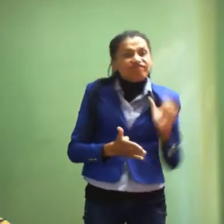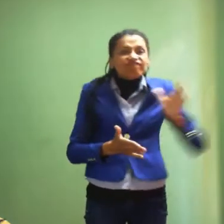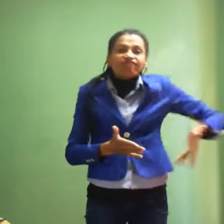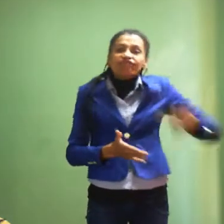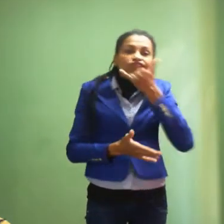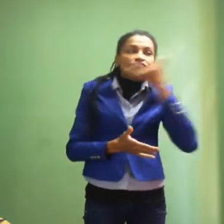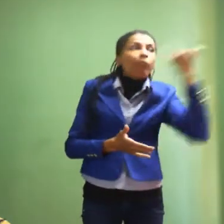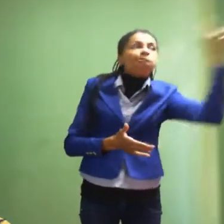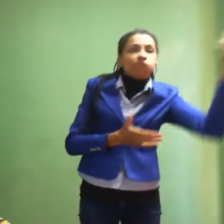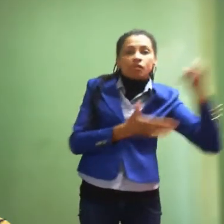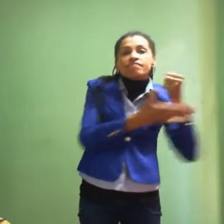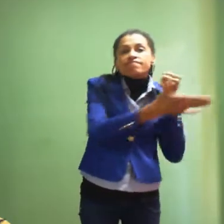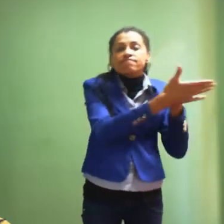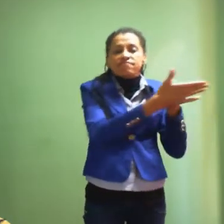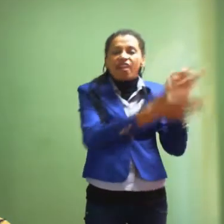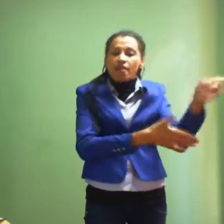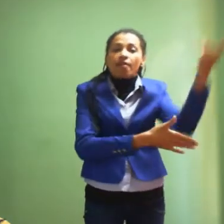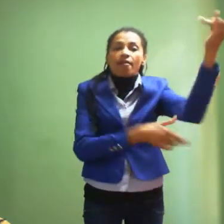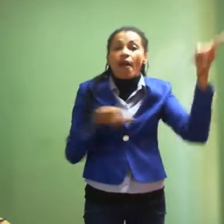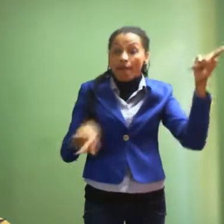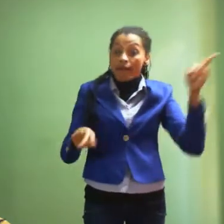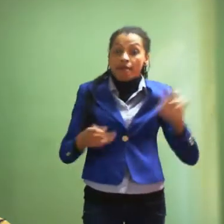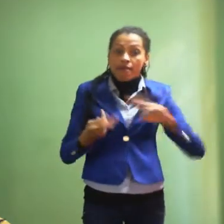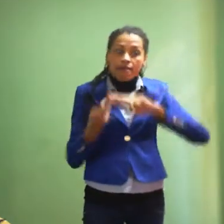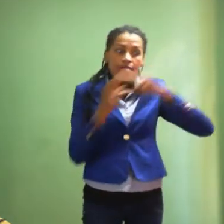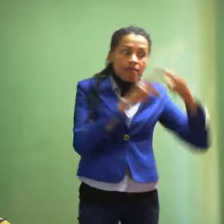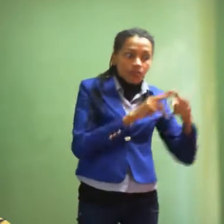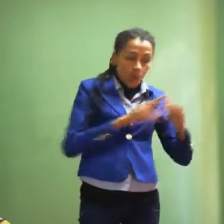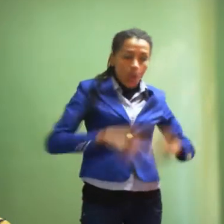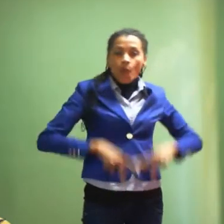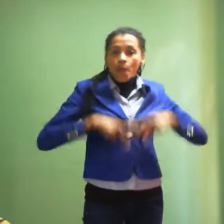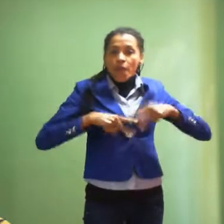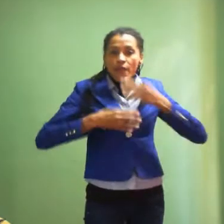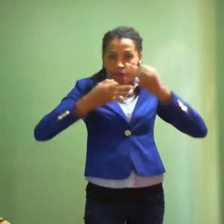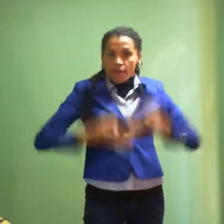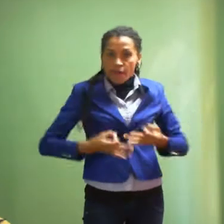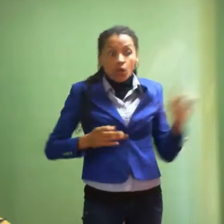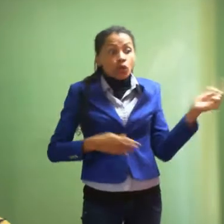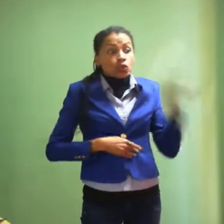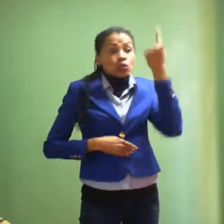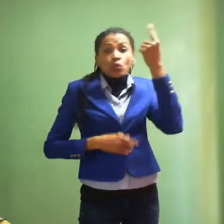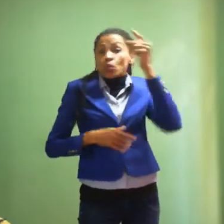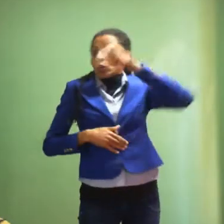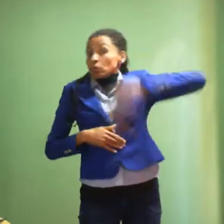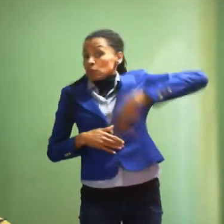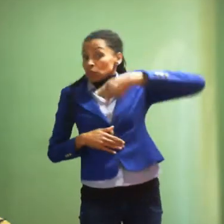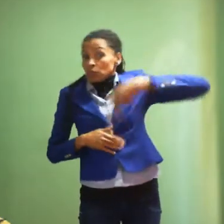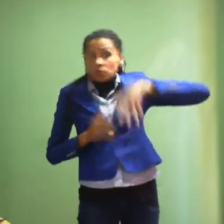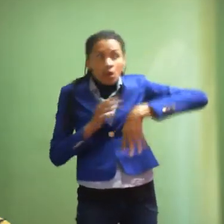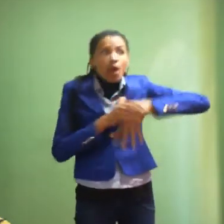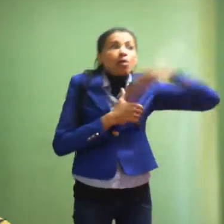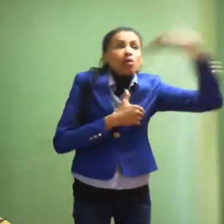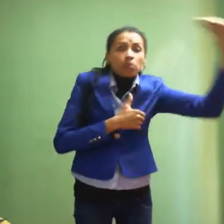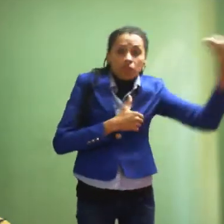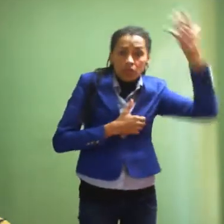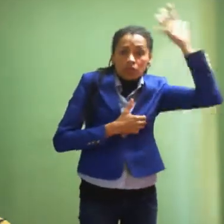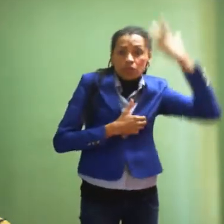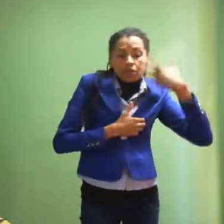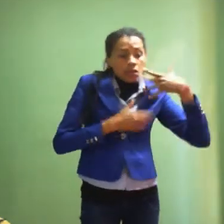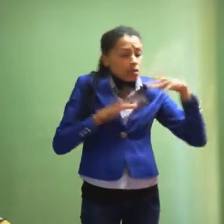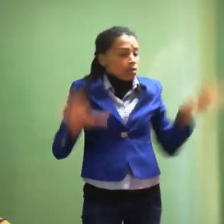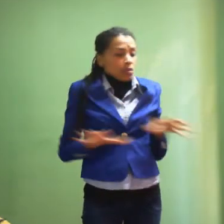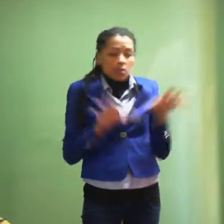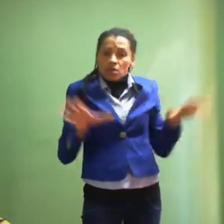lo que ocurrió, pero va a dar la posibilidad de ver que la lengua escrita no está solamente para usos académicos, sino también para usos cotidianos